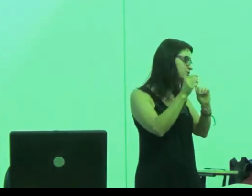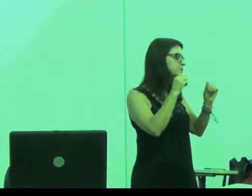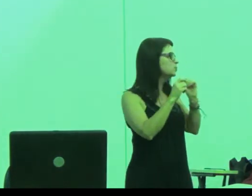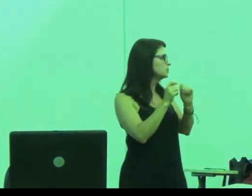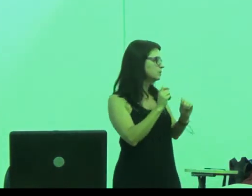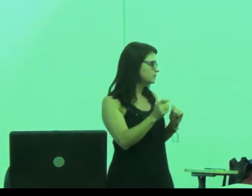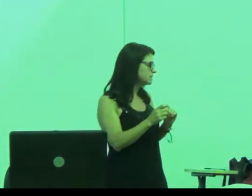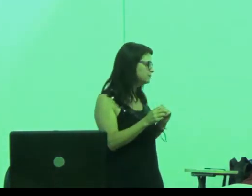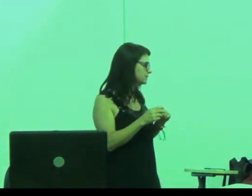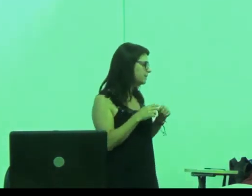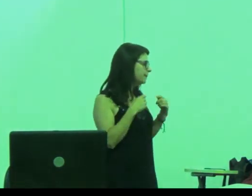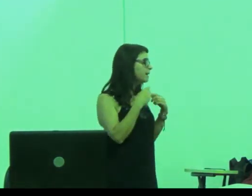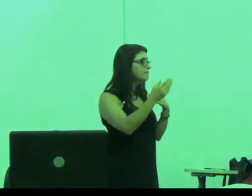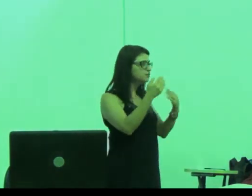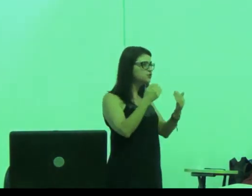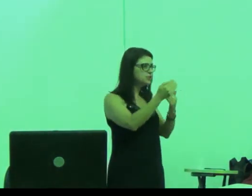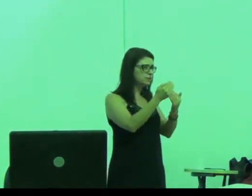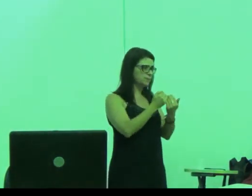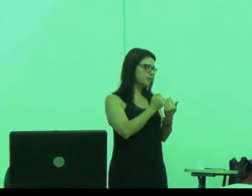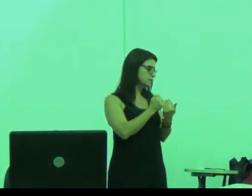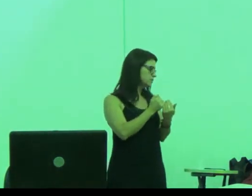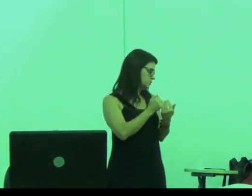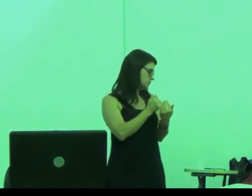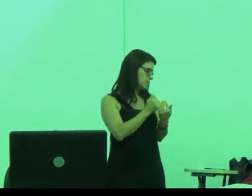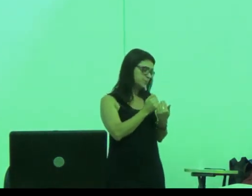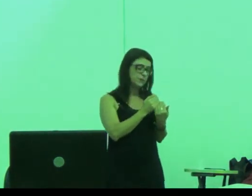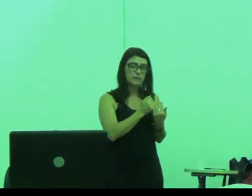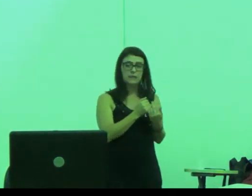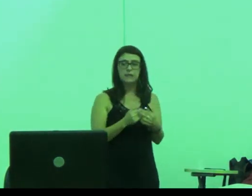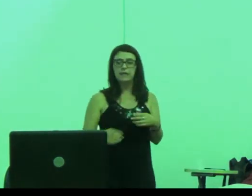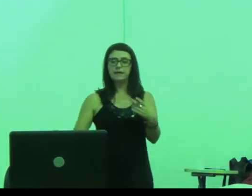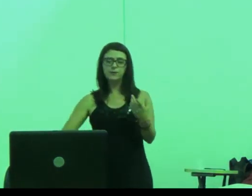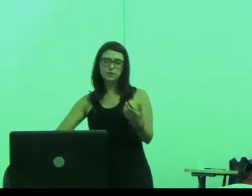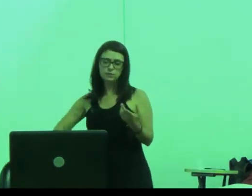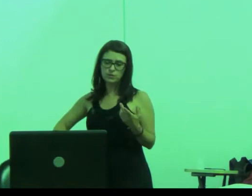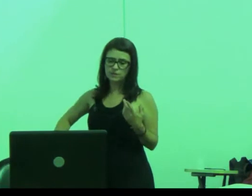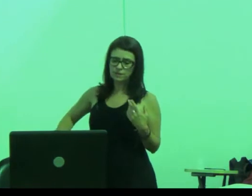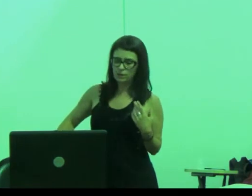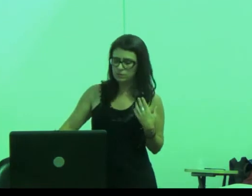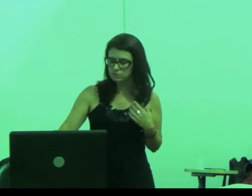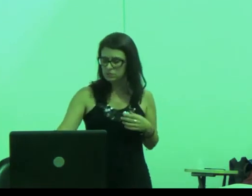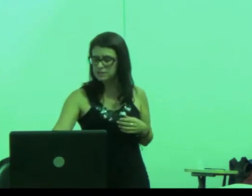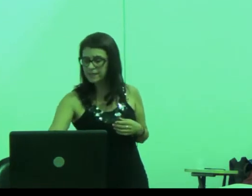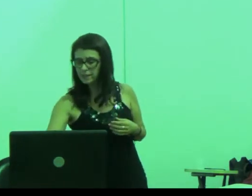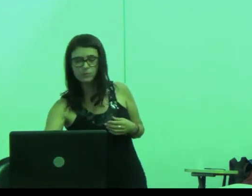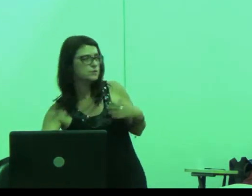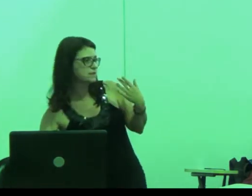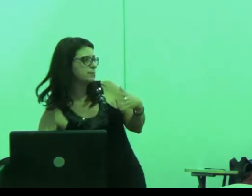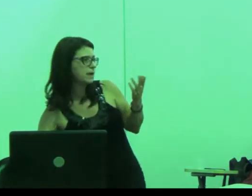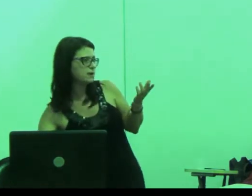Facebook, conversava ali, mas tinha essa situação, né? E aí eu trouxe aqui alguns exemplos dessa prática,